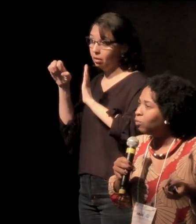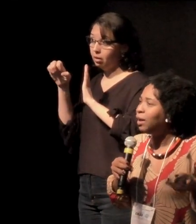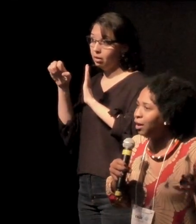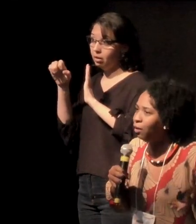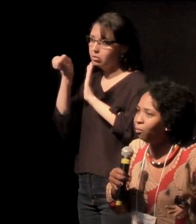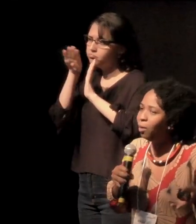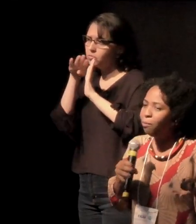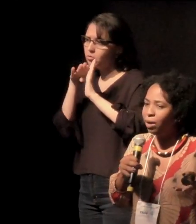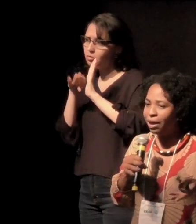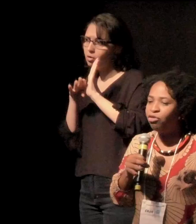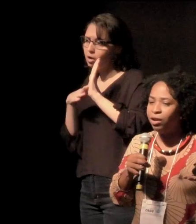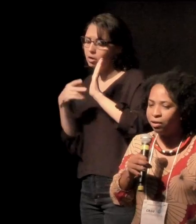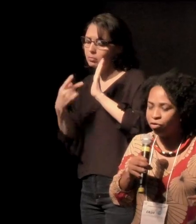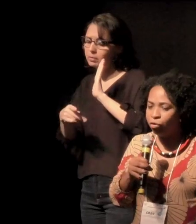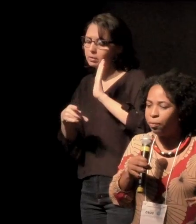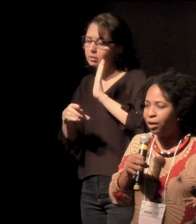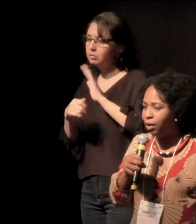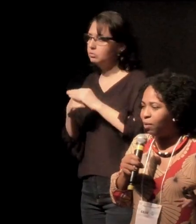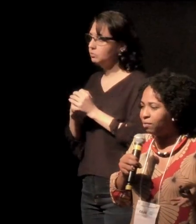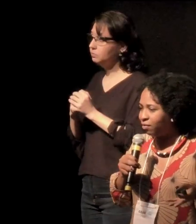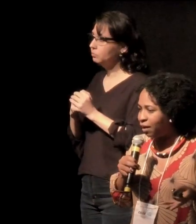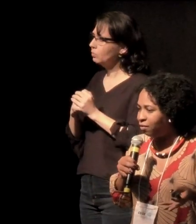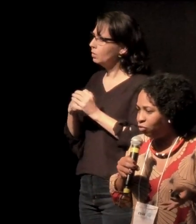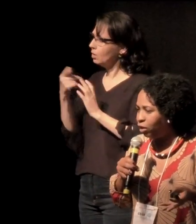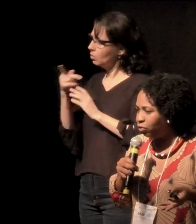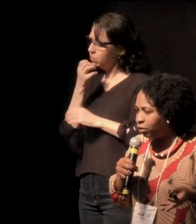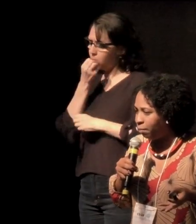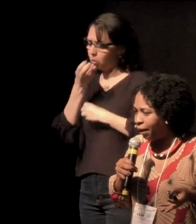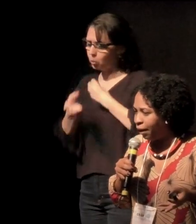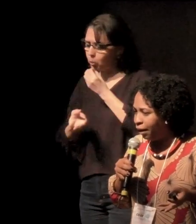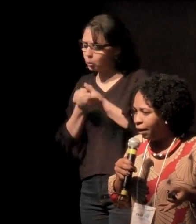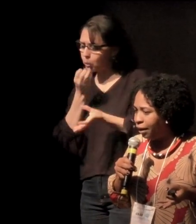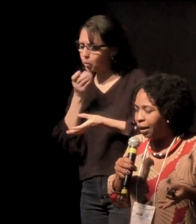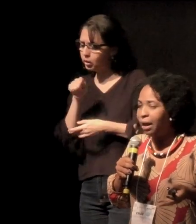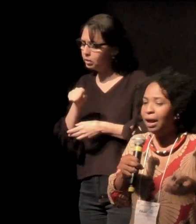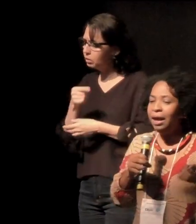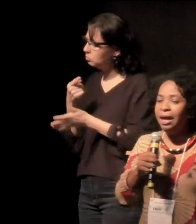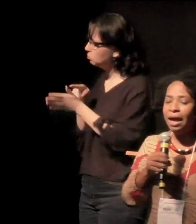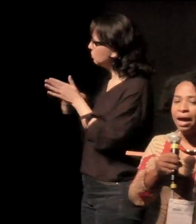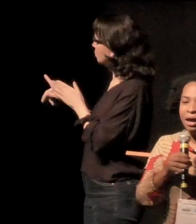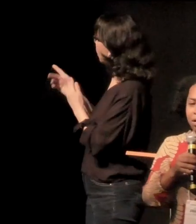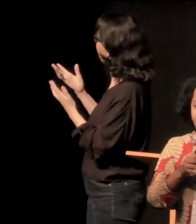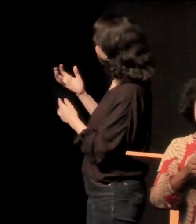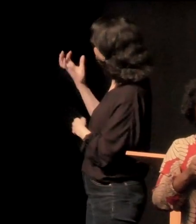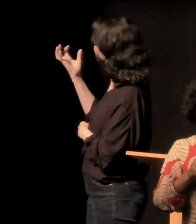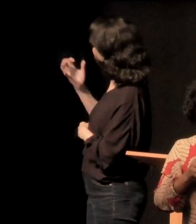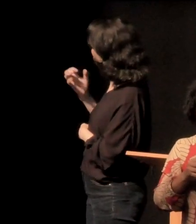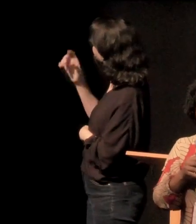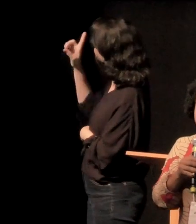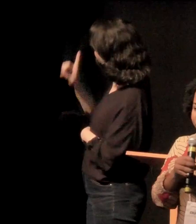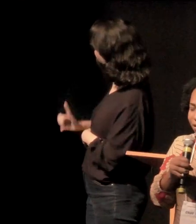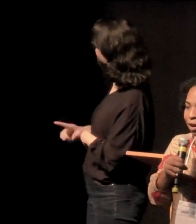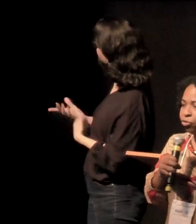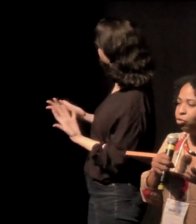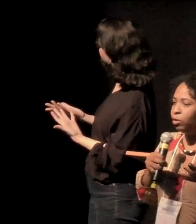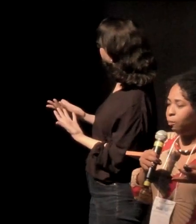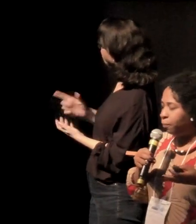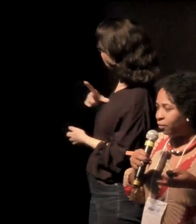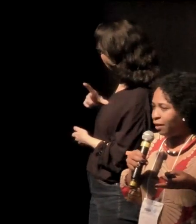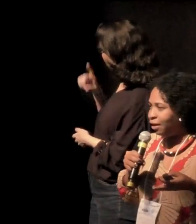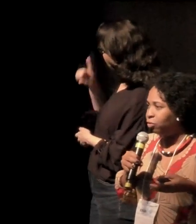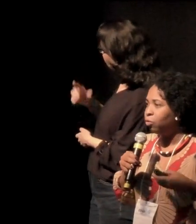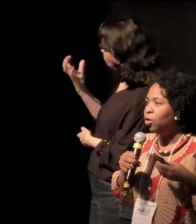ficaram sabendo que iriam Porque que as crianças não poderiam acessar esse direito também né E aí começou um processo